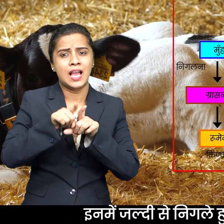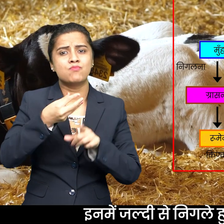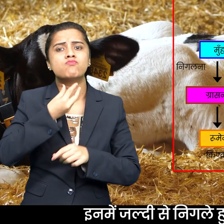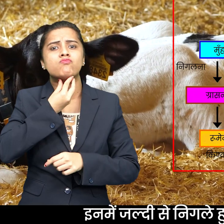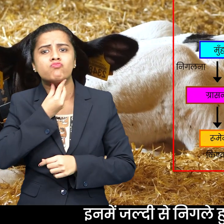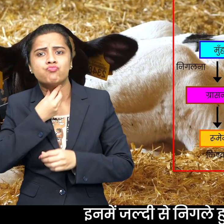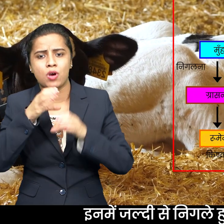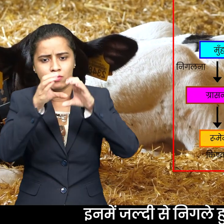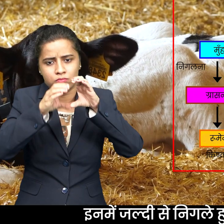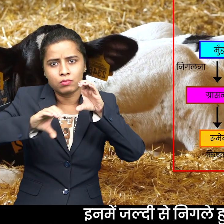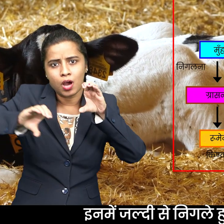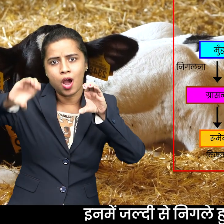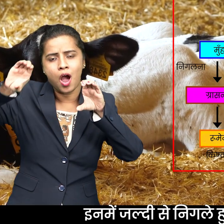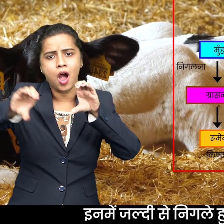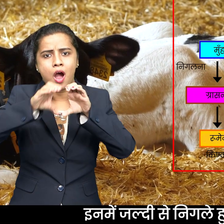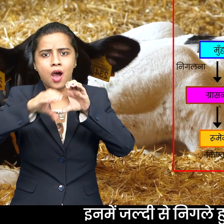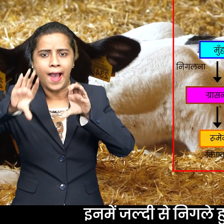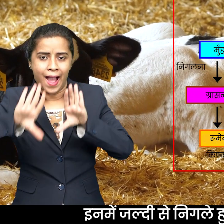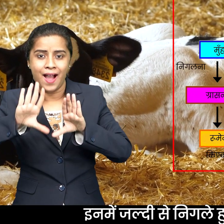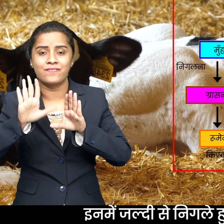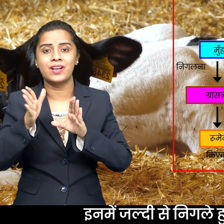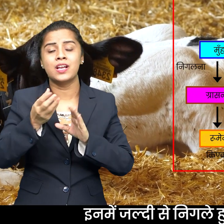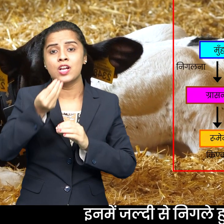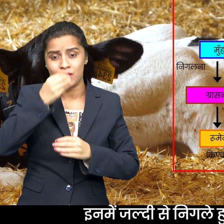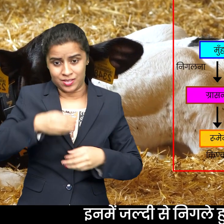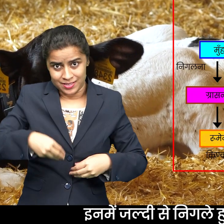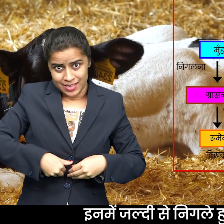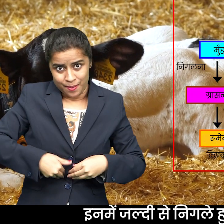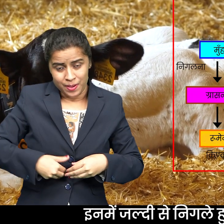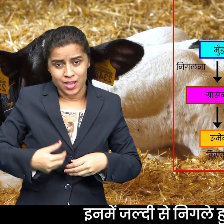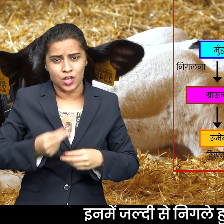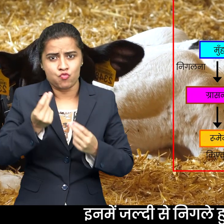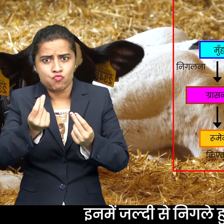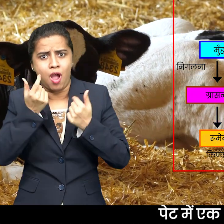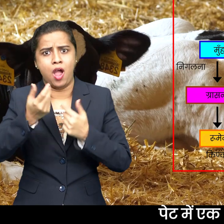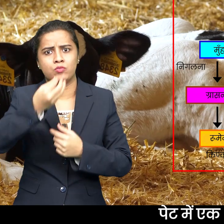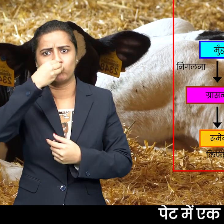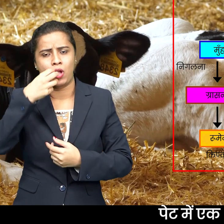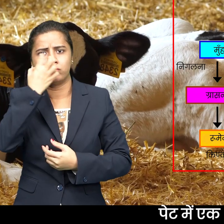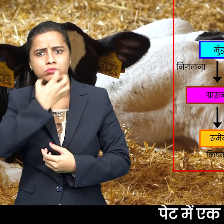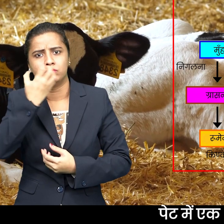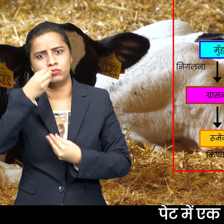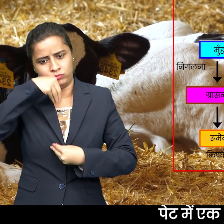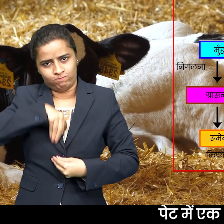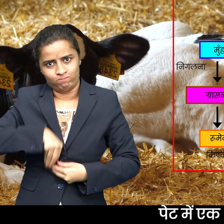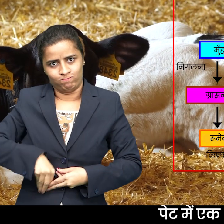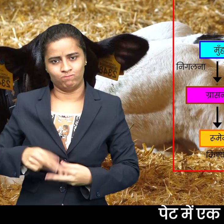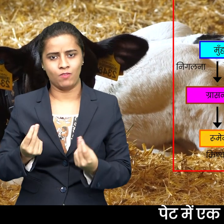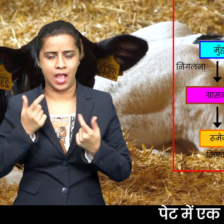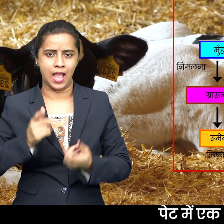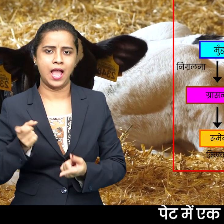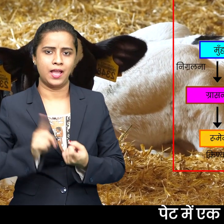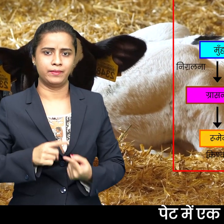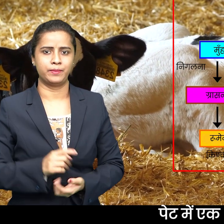से निगले हुए भोजन को संग्रहित करने के लिए पेट में एक अतिरिक्त